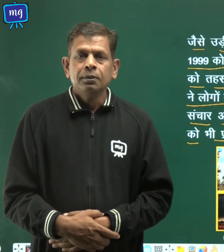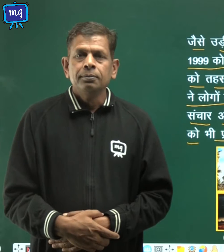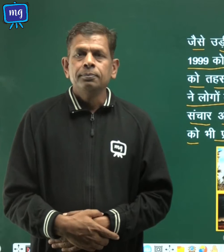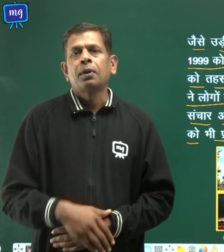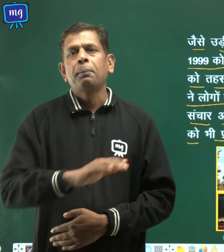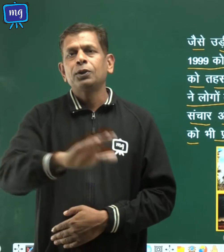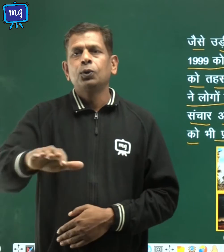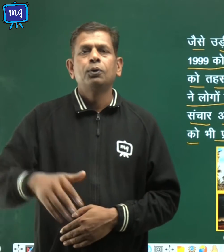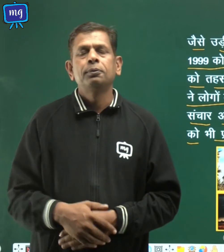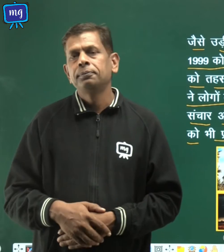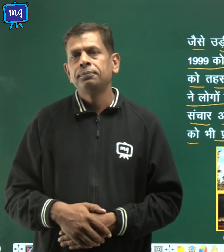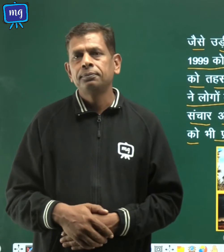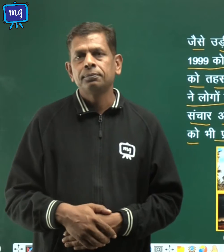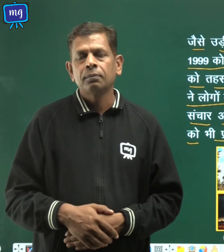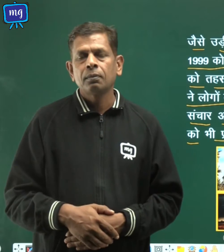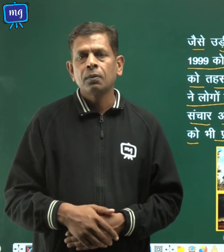बच्चों,